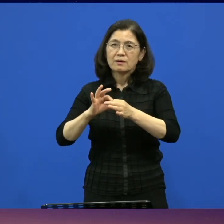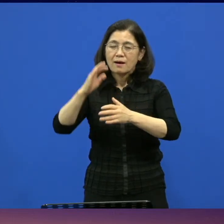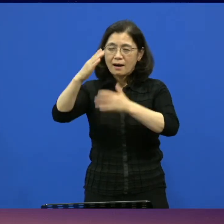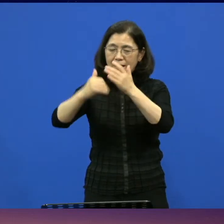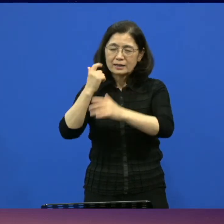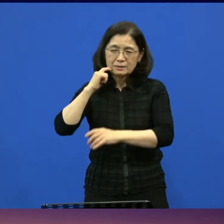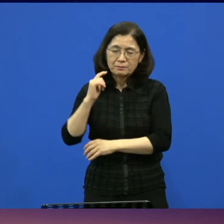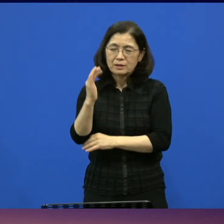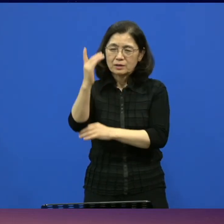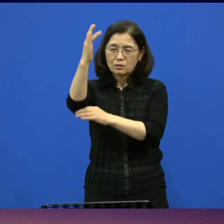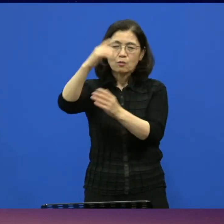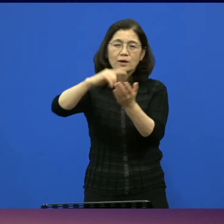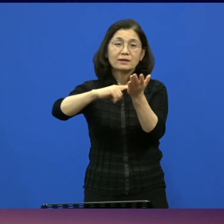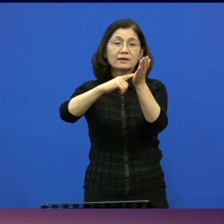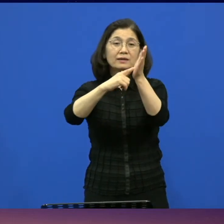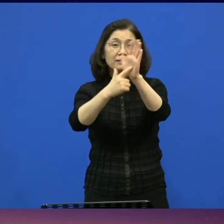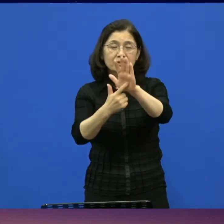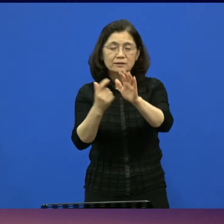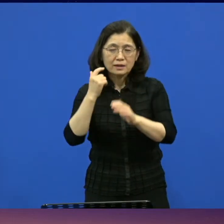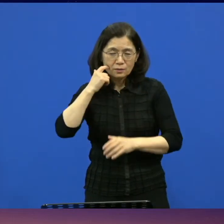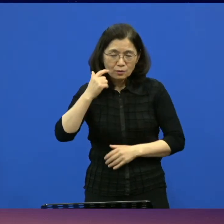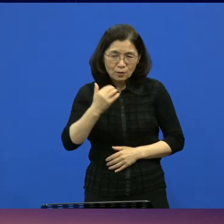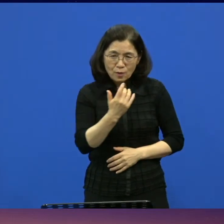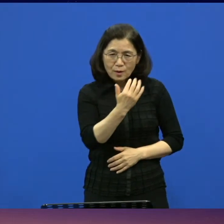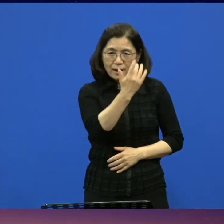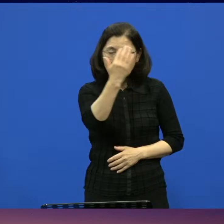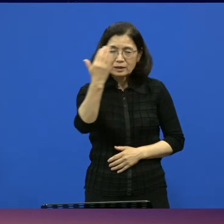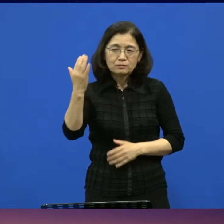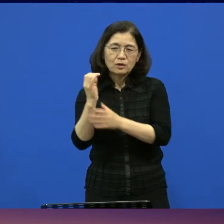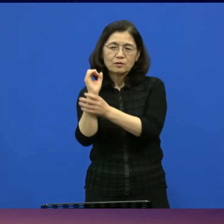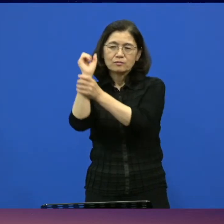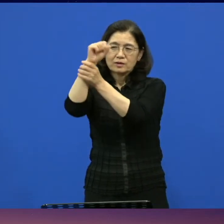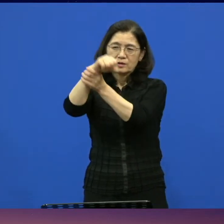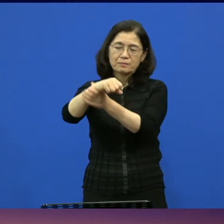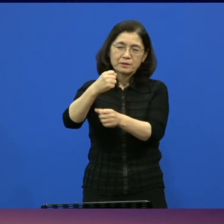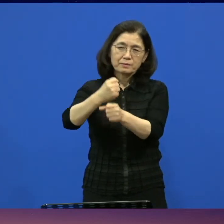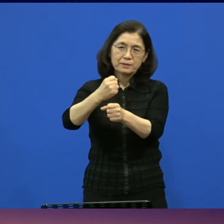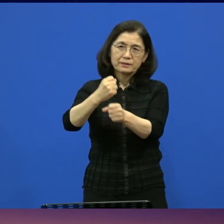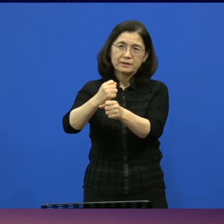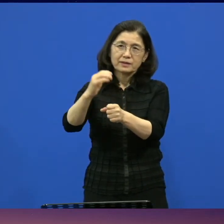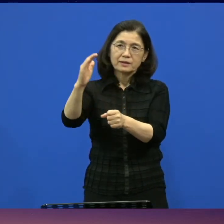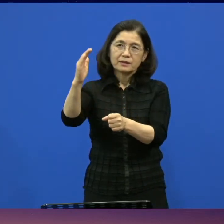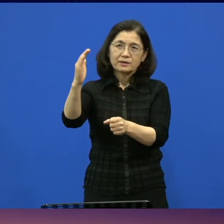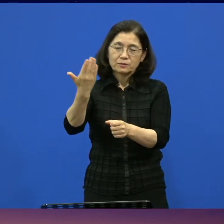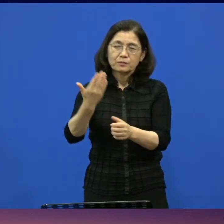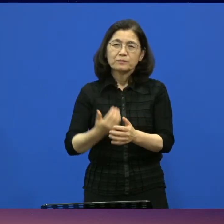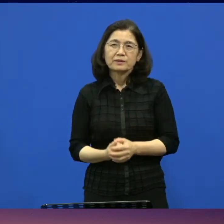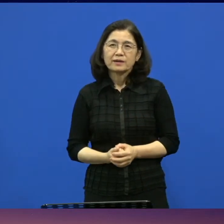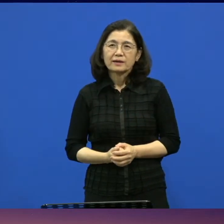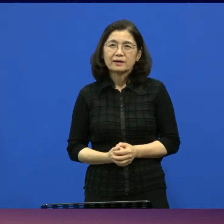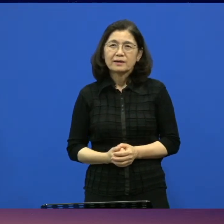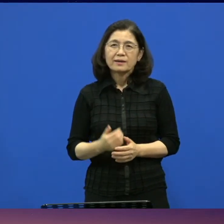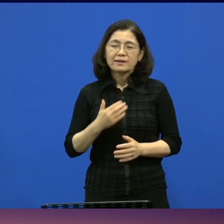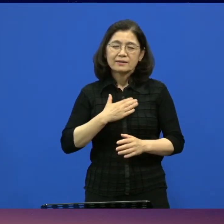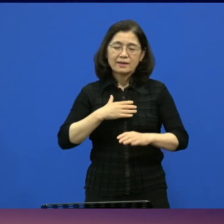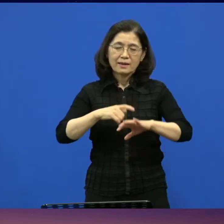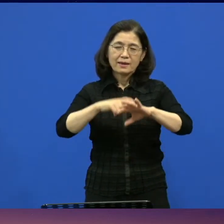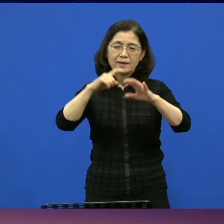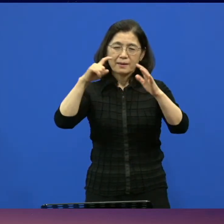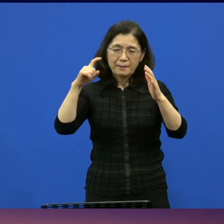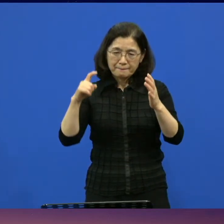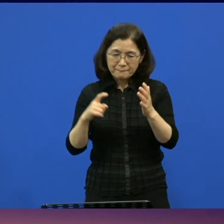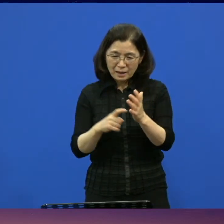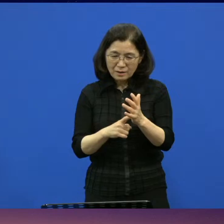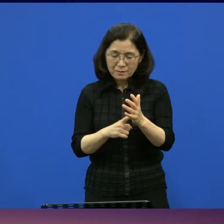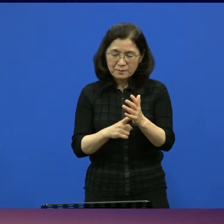열매가 맺혀지는, 여러분 복음은 우리의 심령에 그 거칠고 그냥 험난한 그 우리의 심령에 그냥 복음이라고